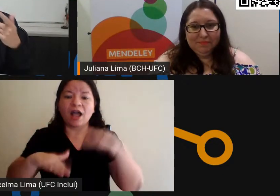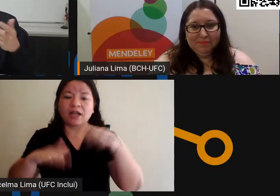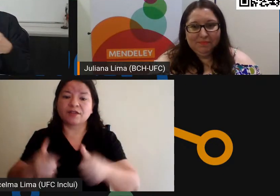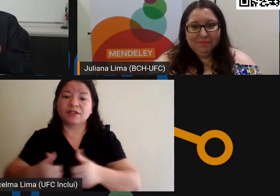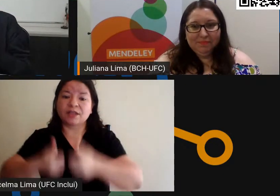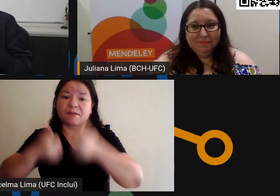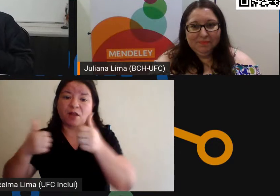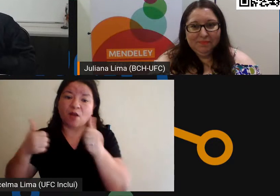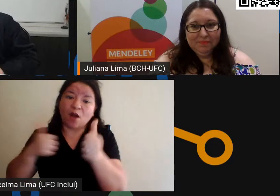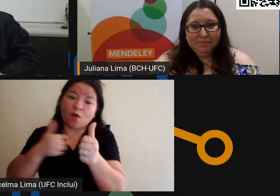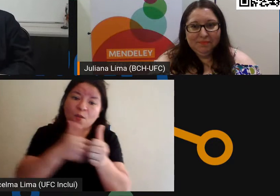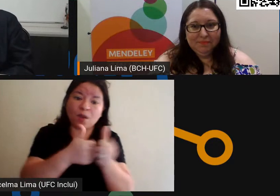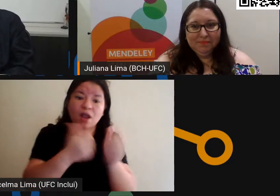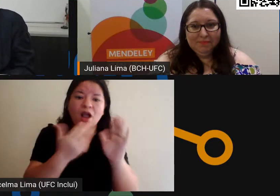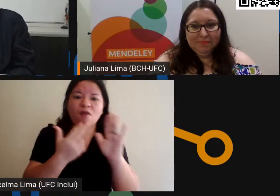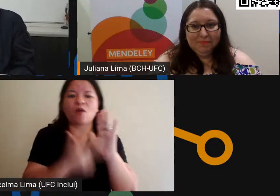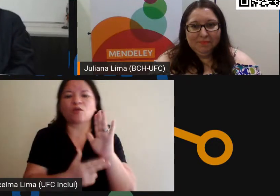do que